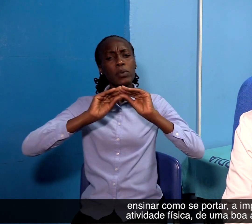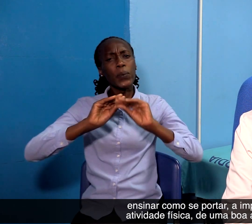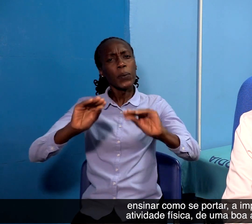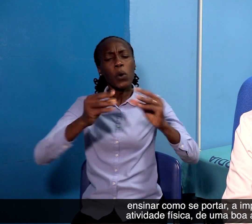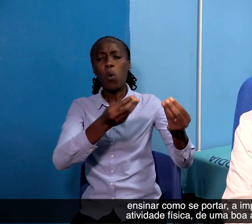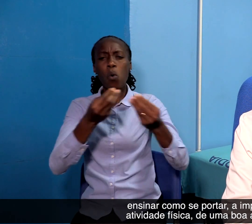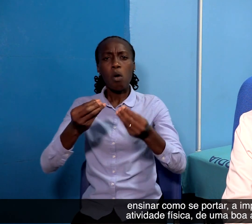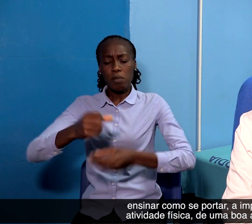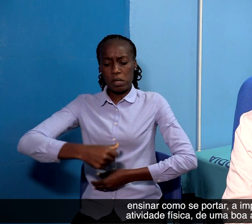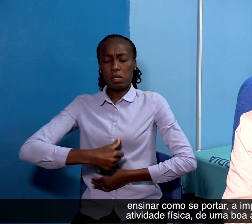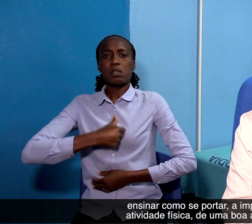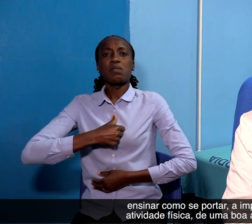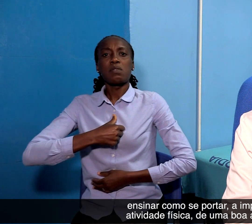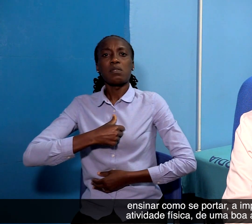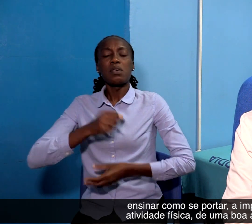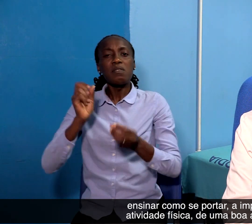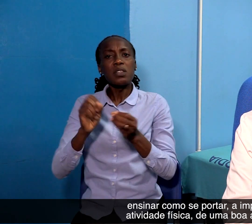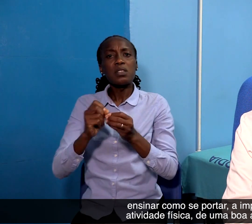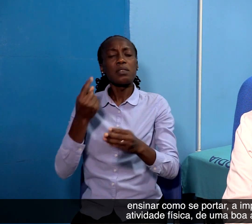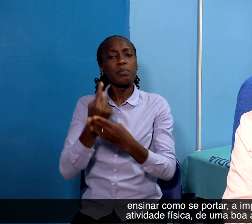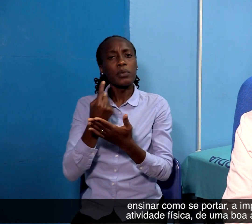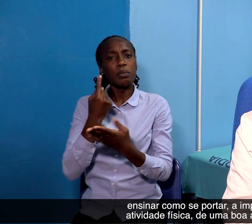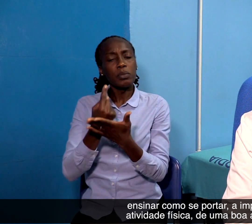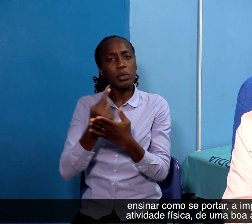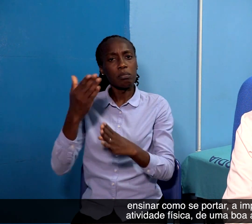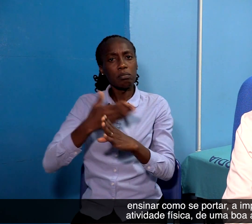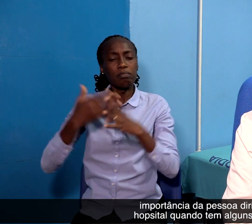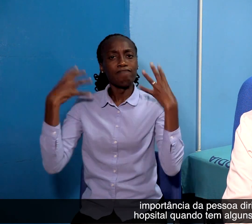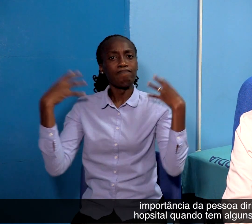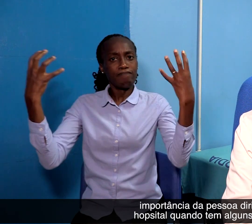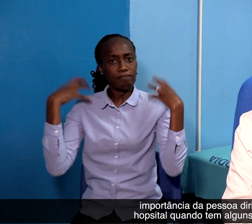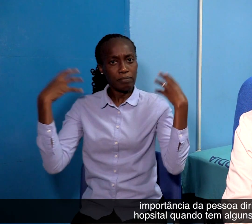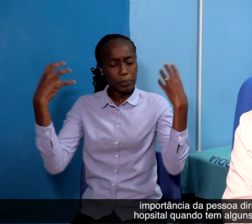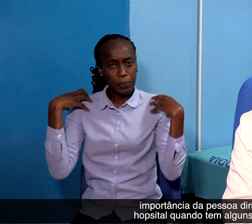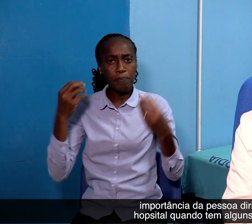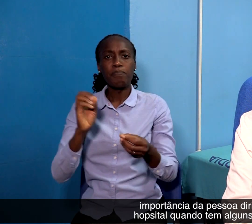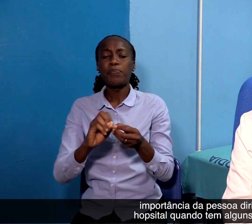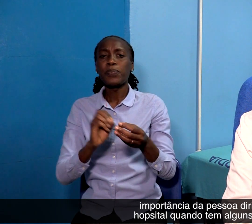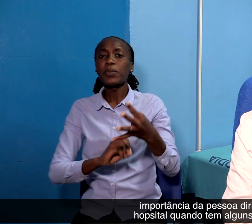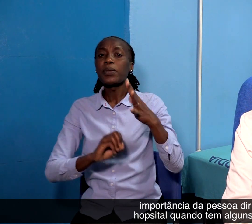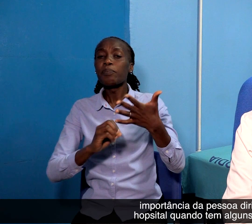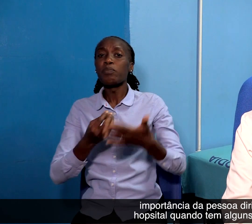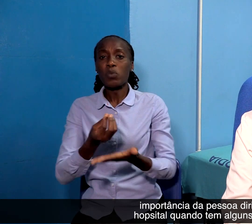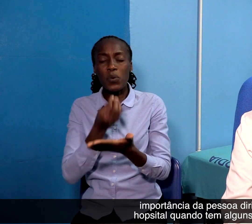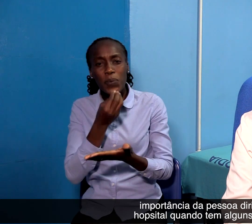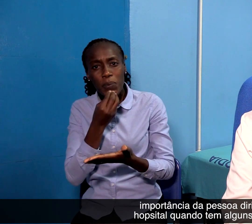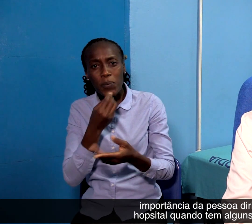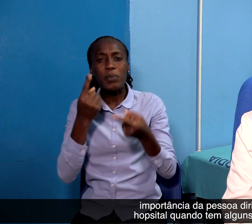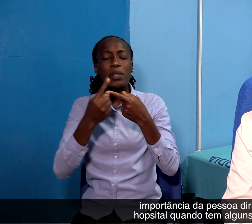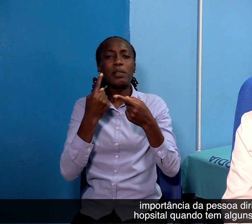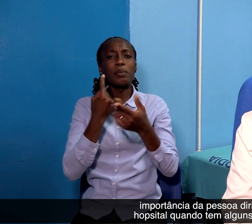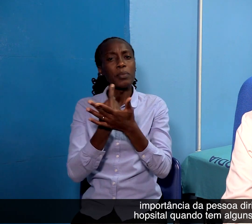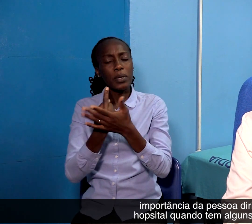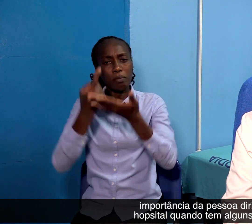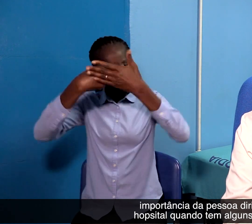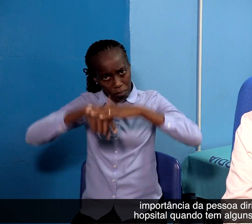portar, a importância da atividade física, a importância de uma boa alimentação, a importância da pessoa dirigir-se ao hospital